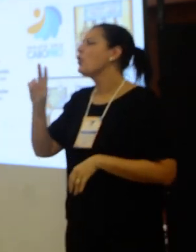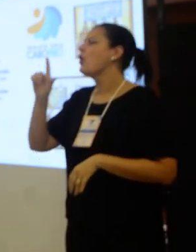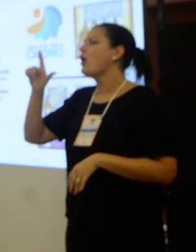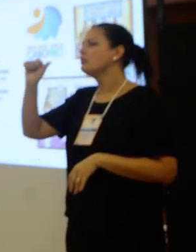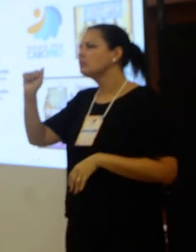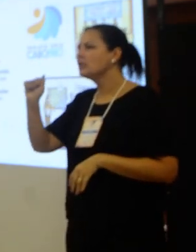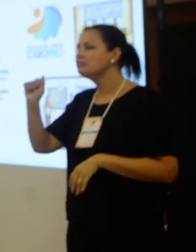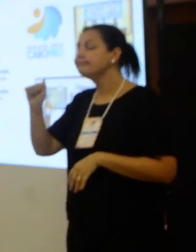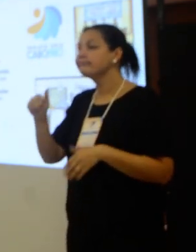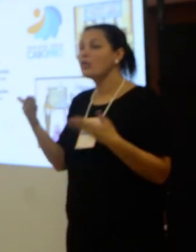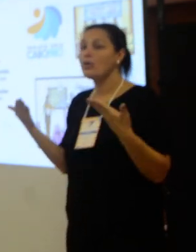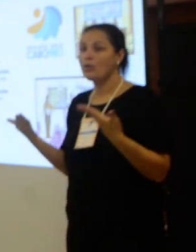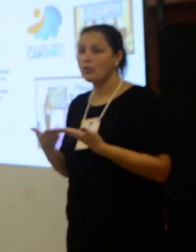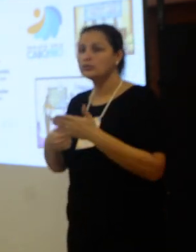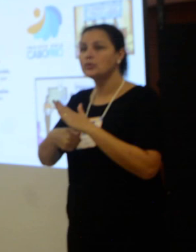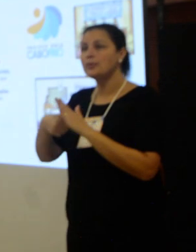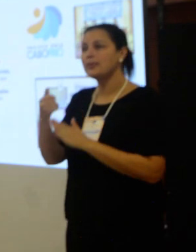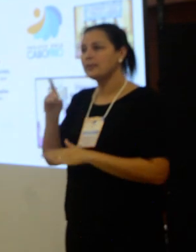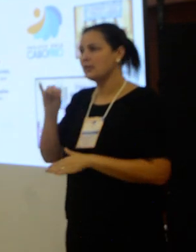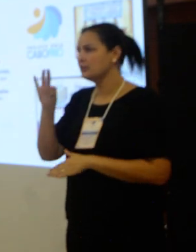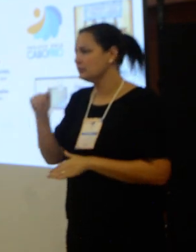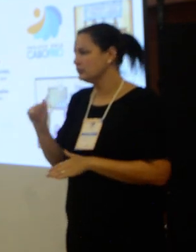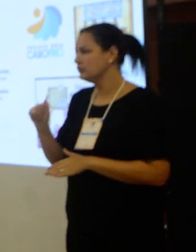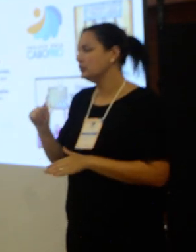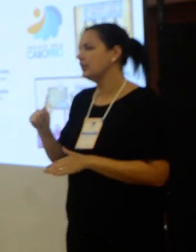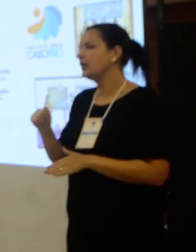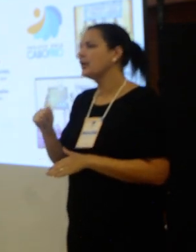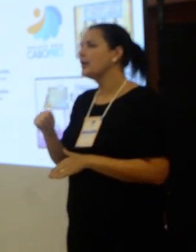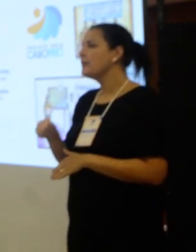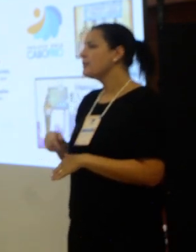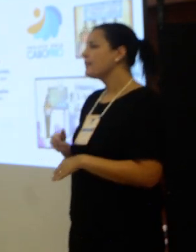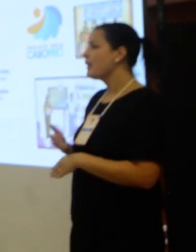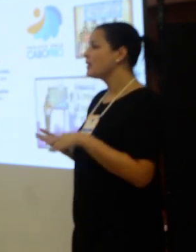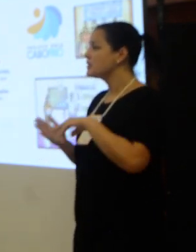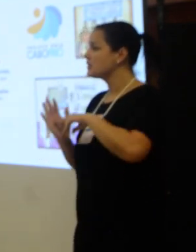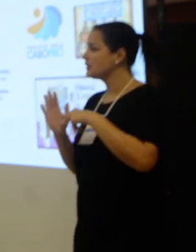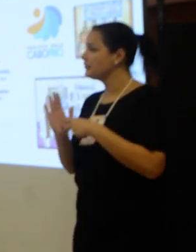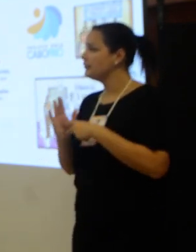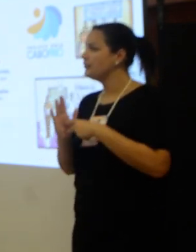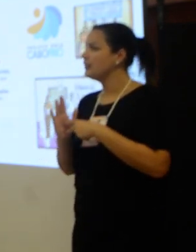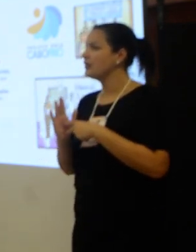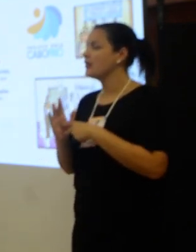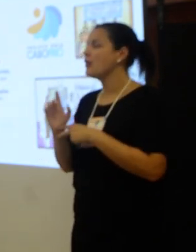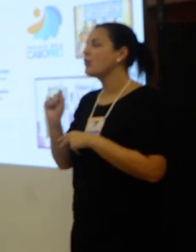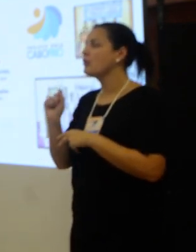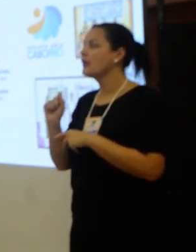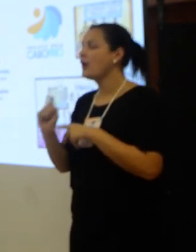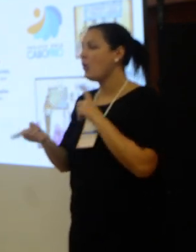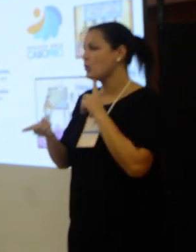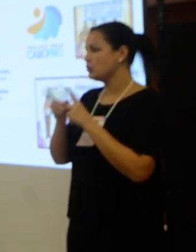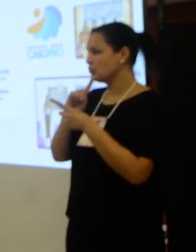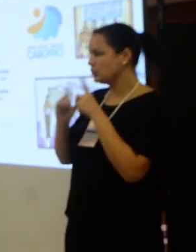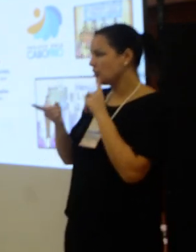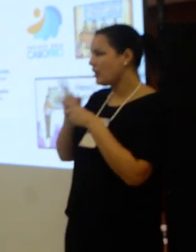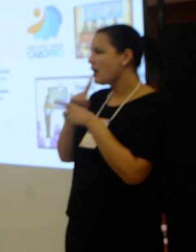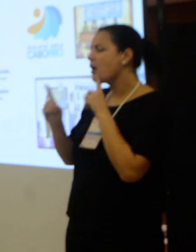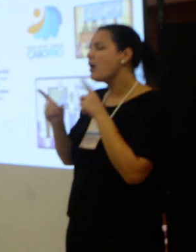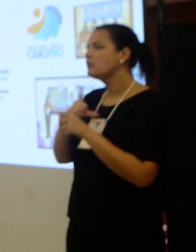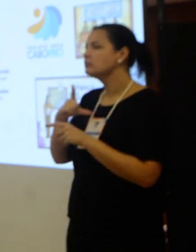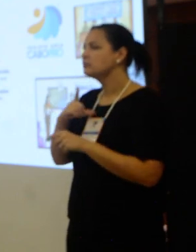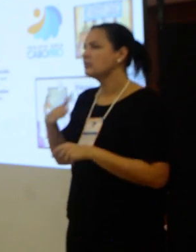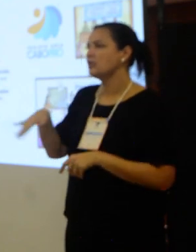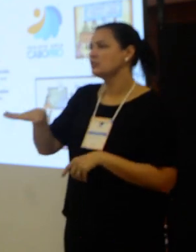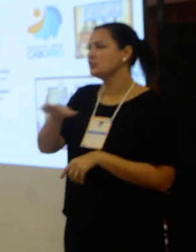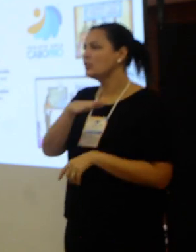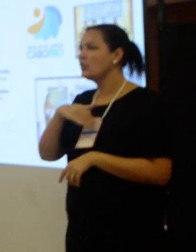oficina. O Projeto Orla, então, ele é um canal de diálogo que envolve todas as instituições governamentais,